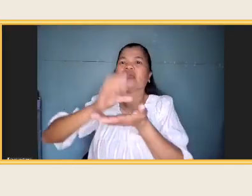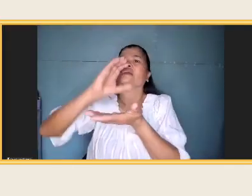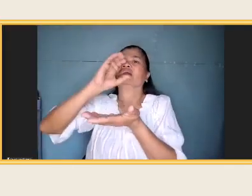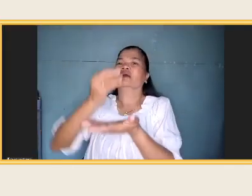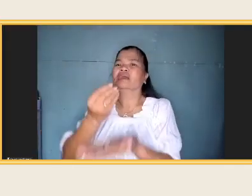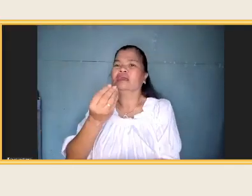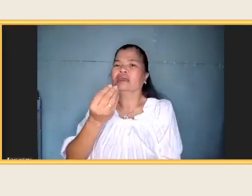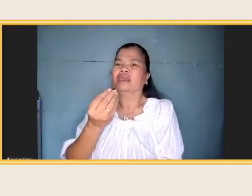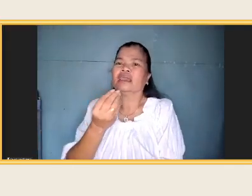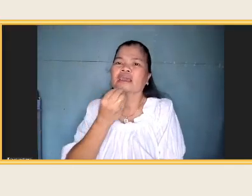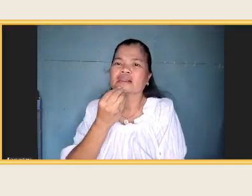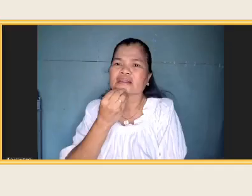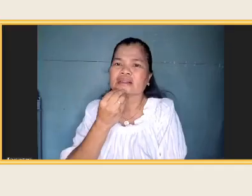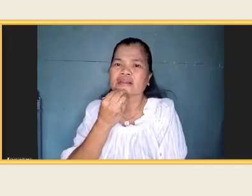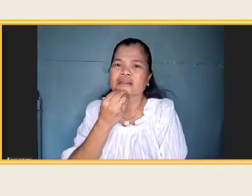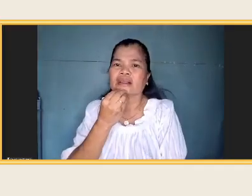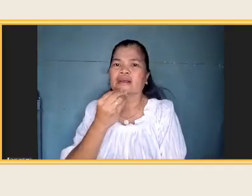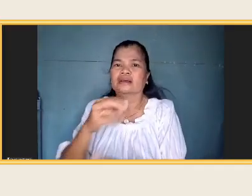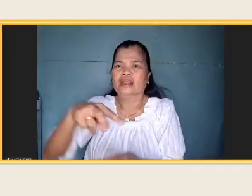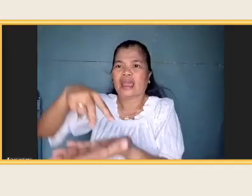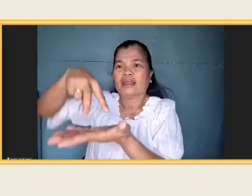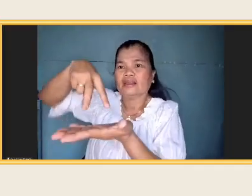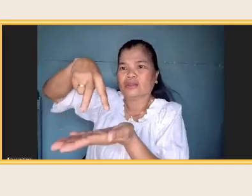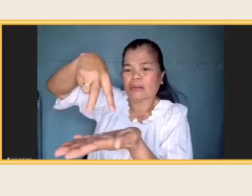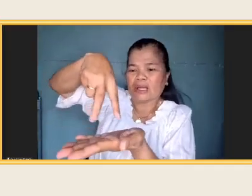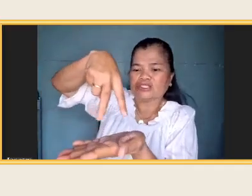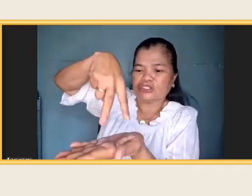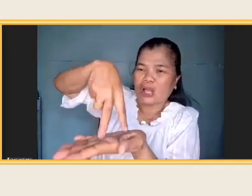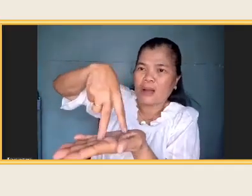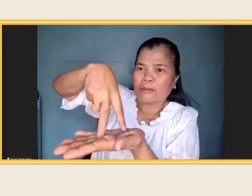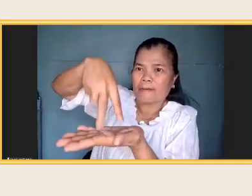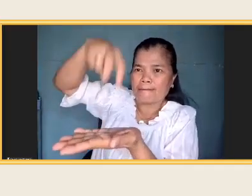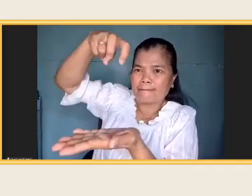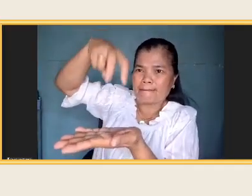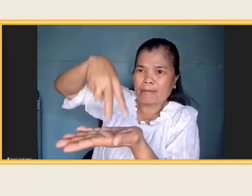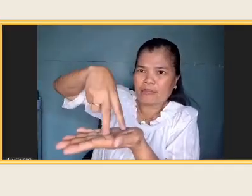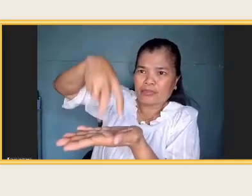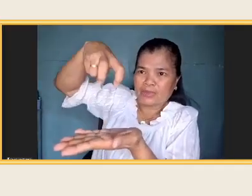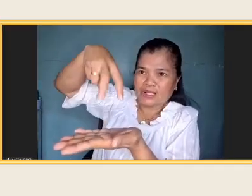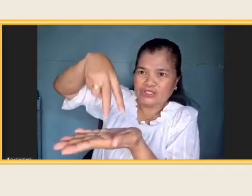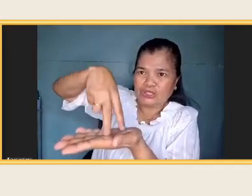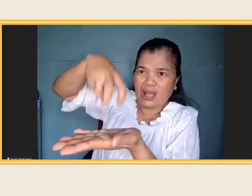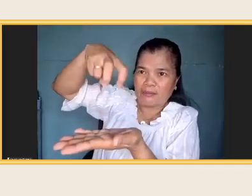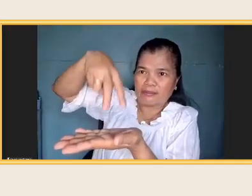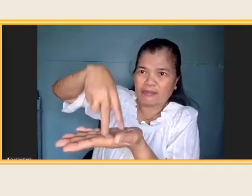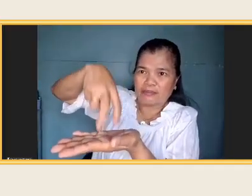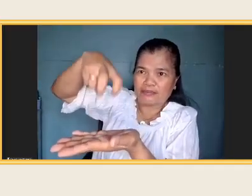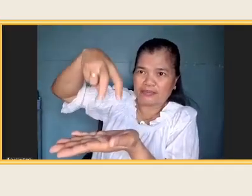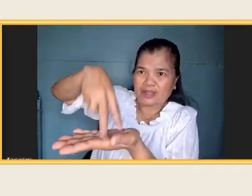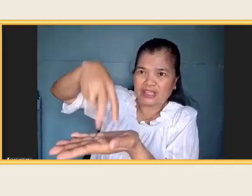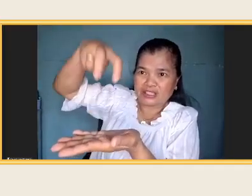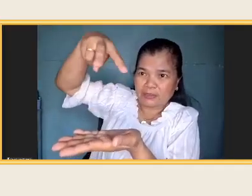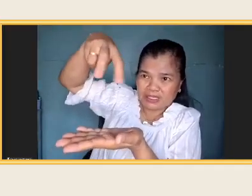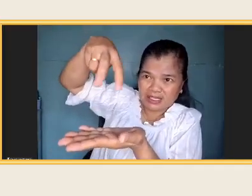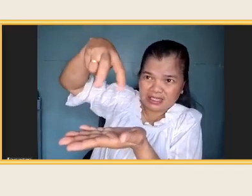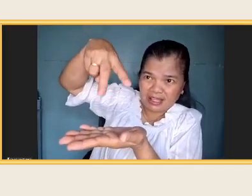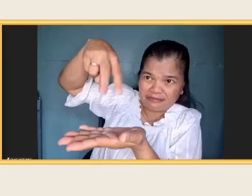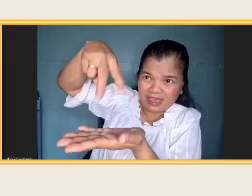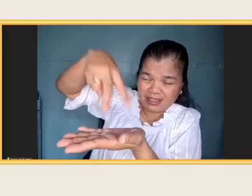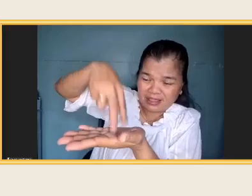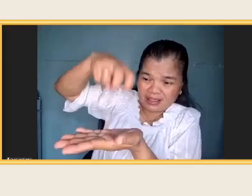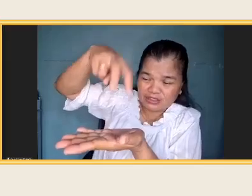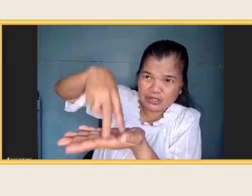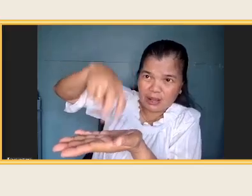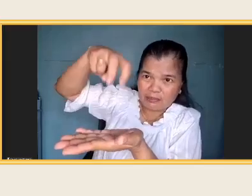So drink, eat, then, ito naman sa jump. Jump. This represents